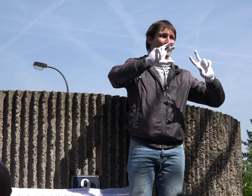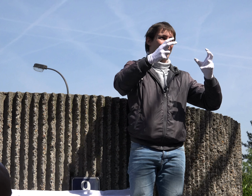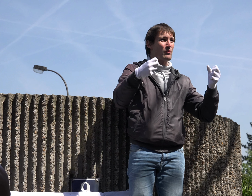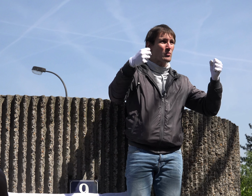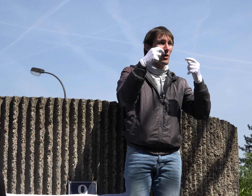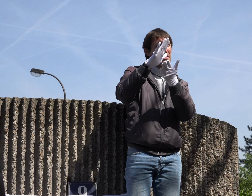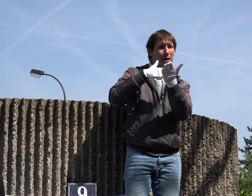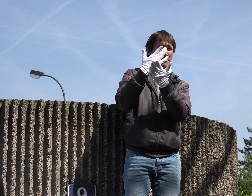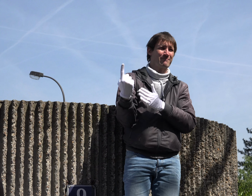aussi,